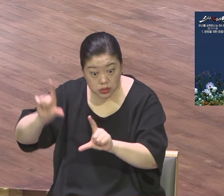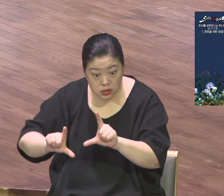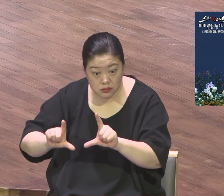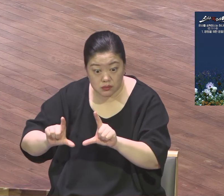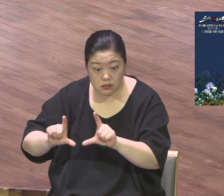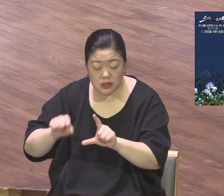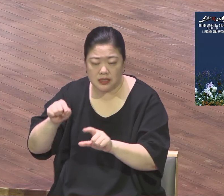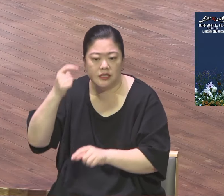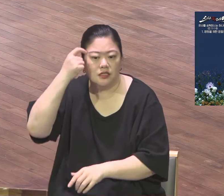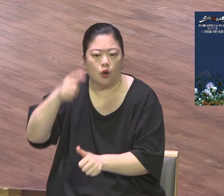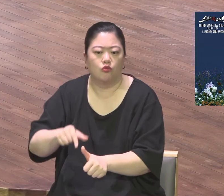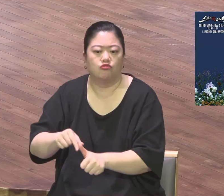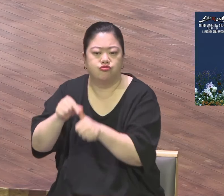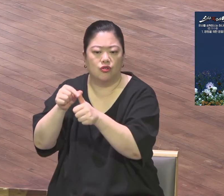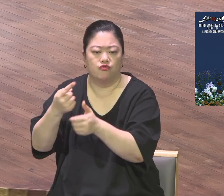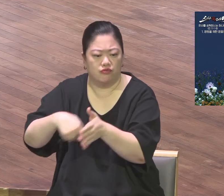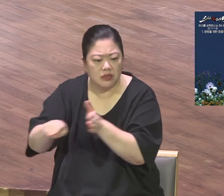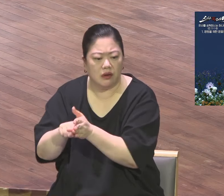영원한 데 투자를 하는 거예요. 영혼에.